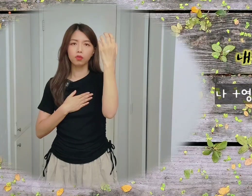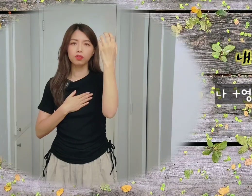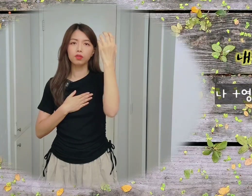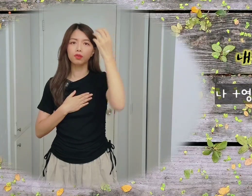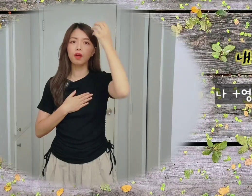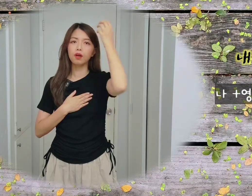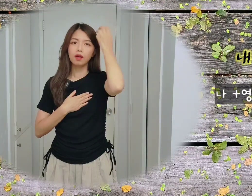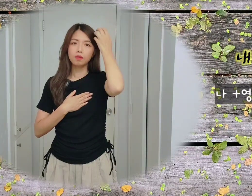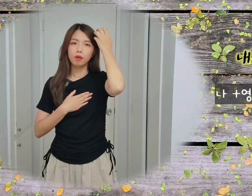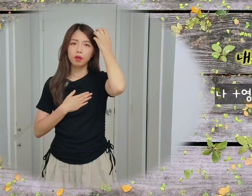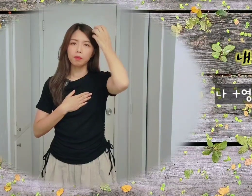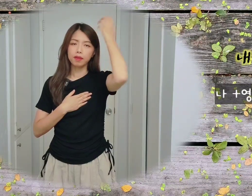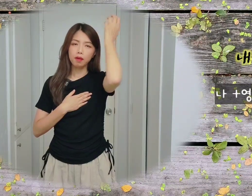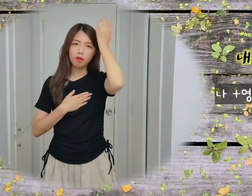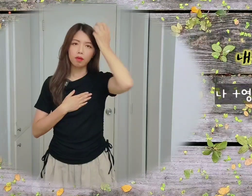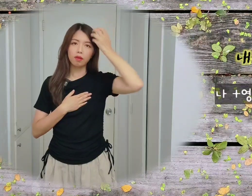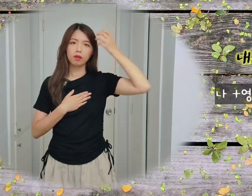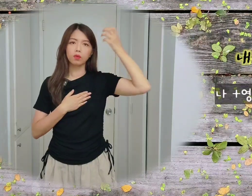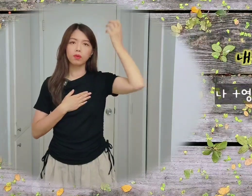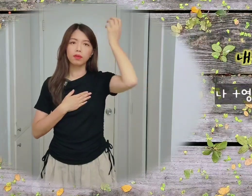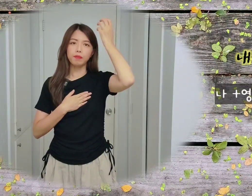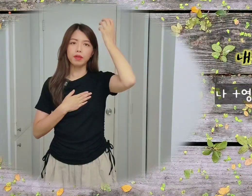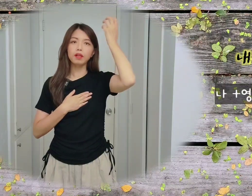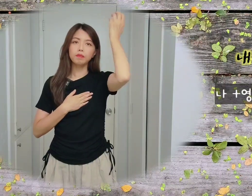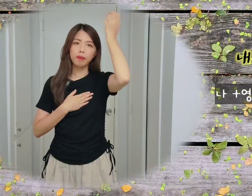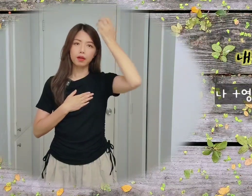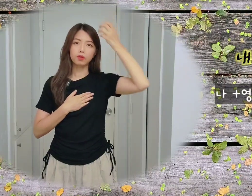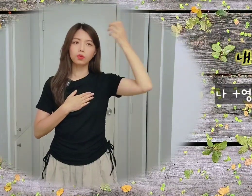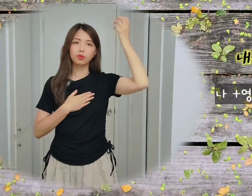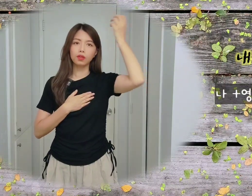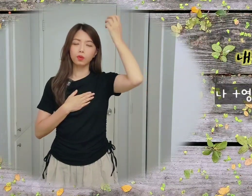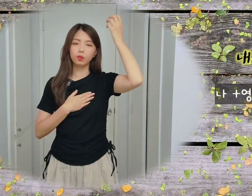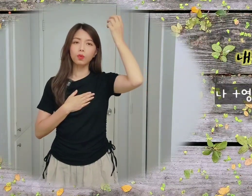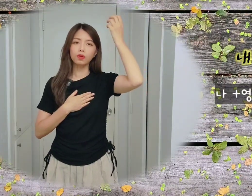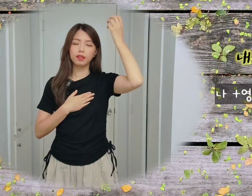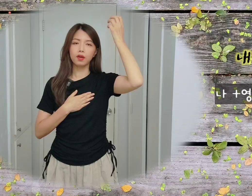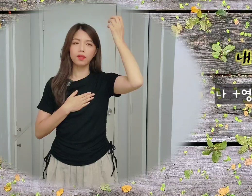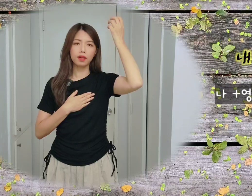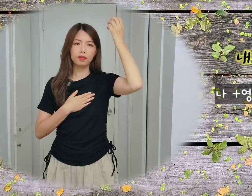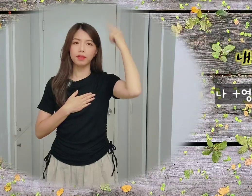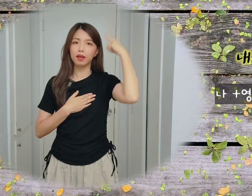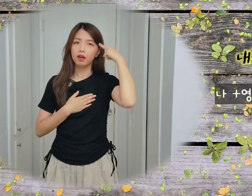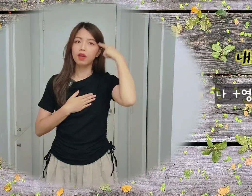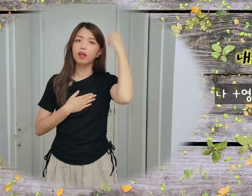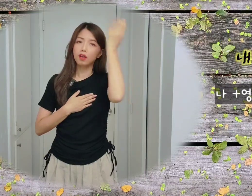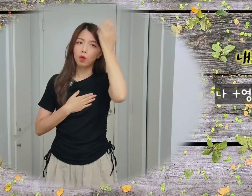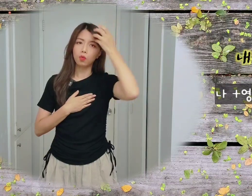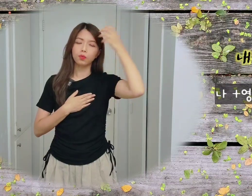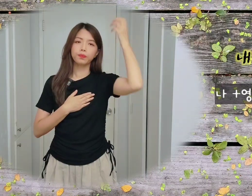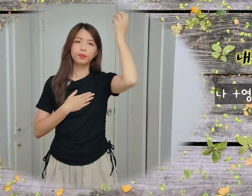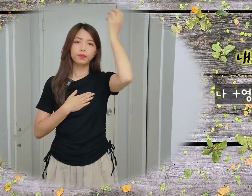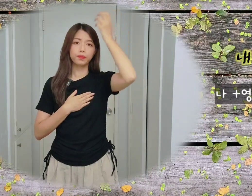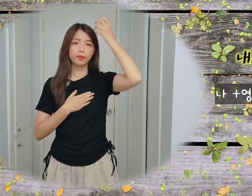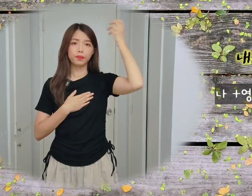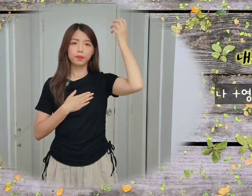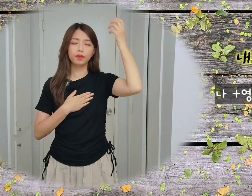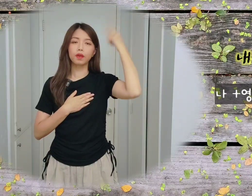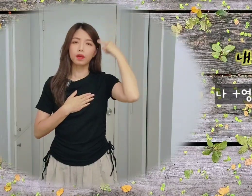이렇게 두시고요. 머리 옆에서 동그라미를 밖으로 2개 정도 그린다고 생각하시면 돼요. 영혼,